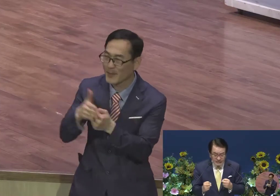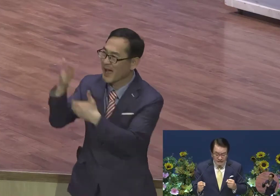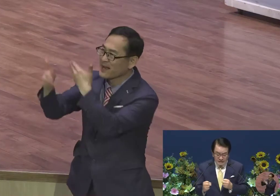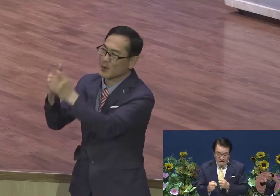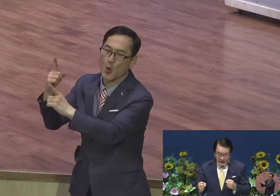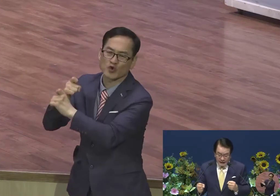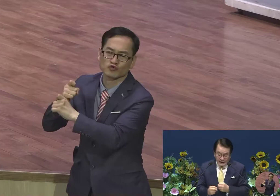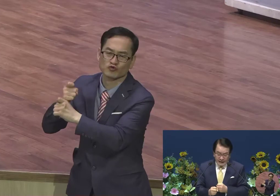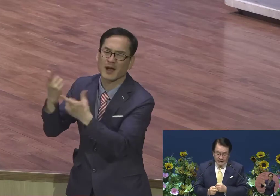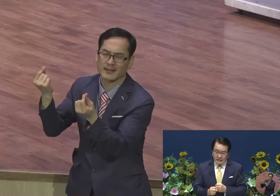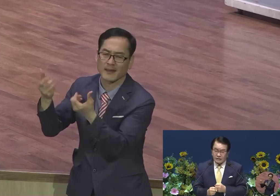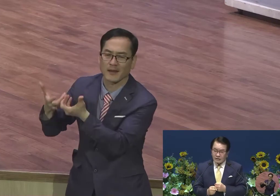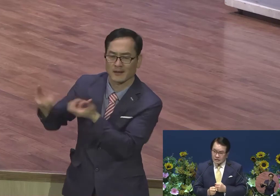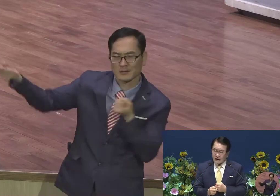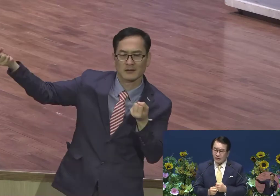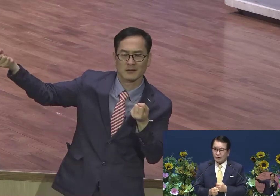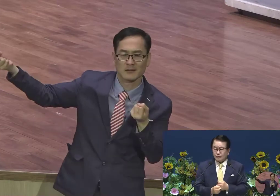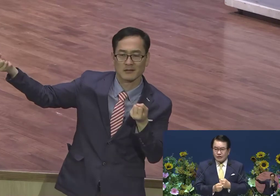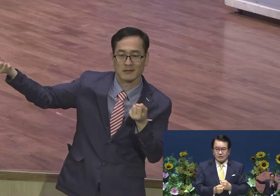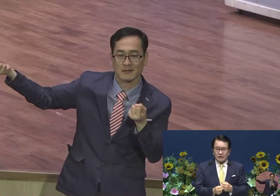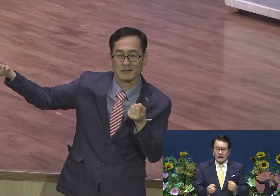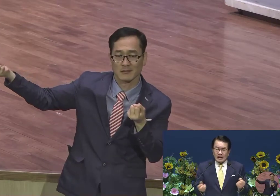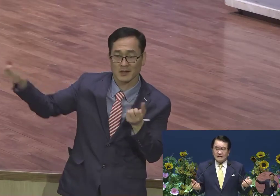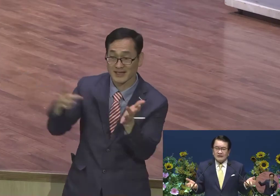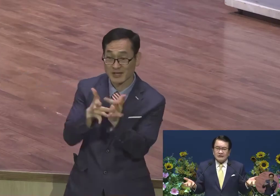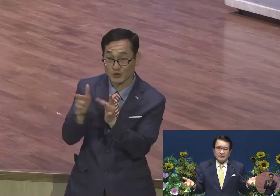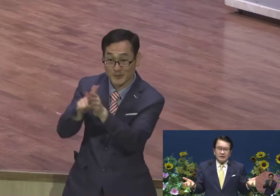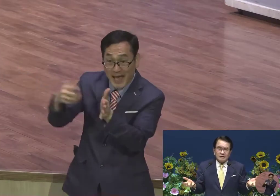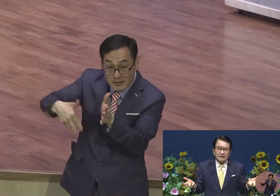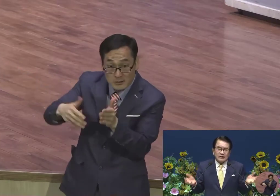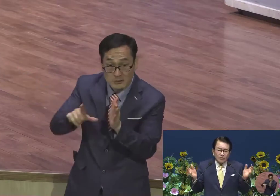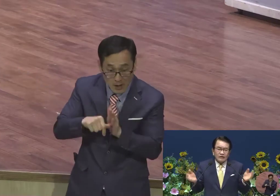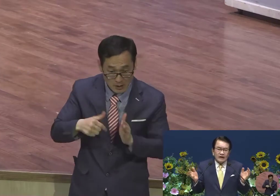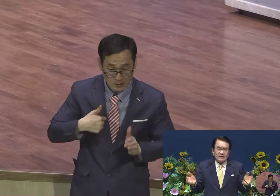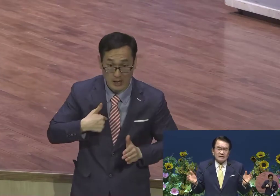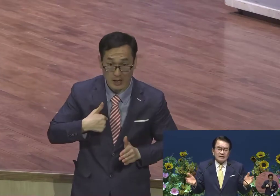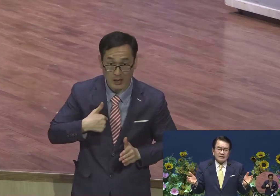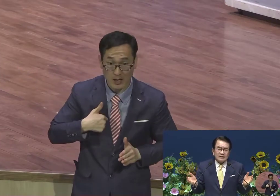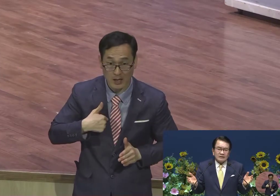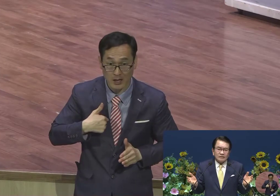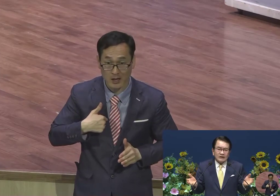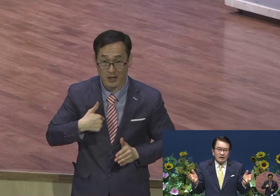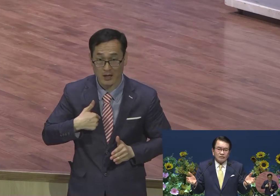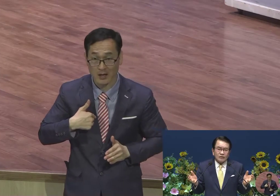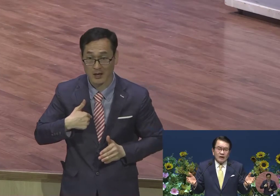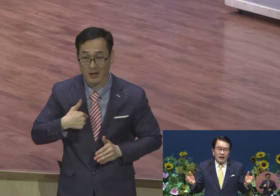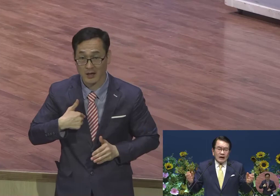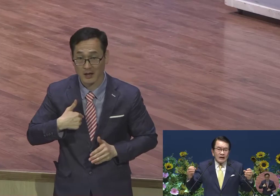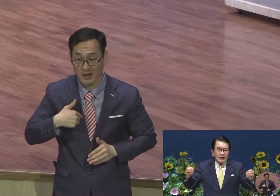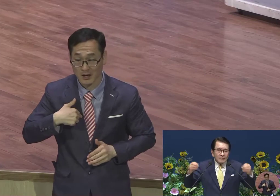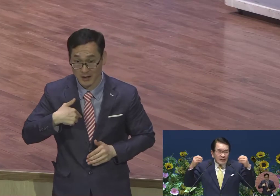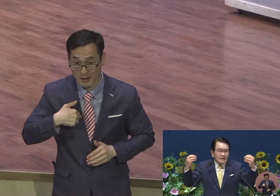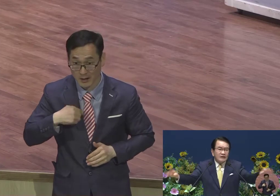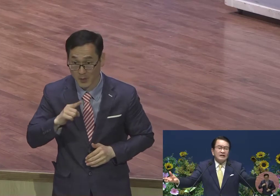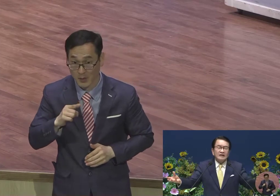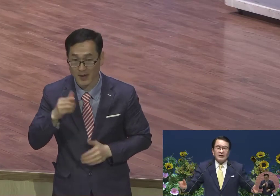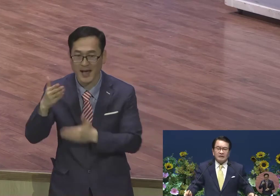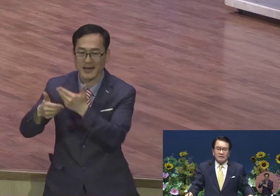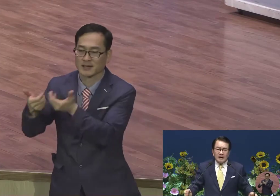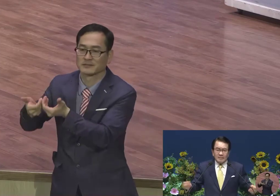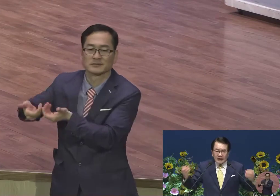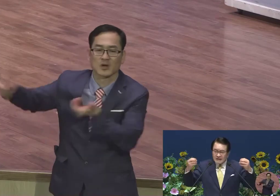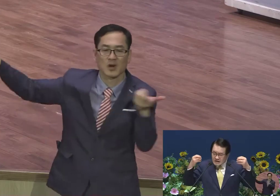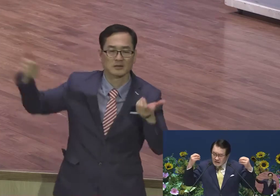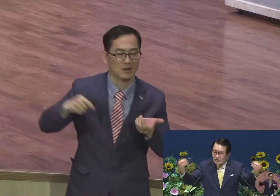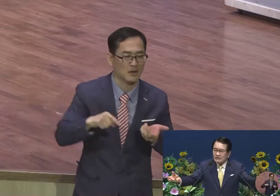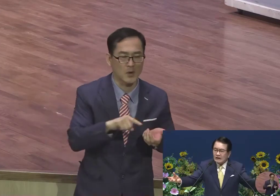관계에 있었는데 그렇잖아요 예수 믿기 전에 한 짓이 뭐예요 이 자리에 오기까지 우리 사가족들 하나님과 반대되는 일을